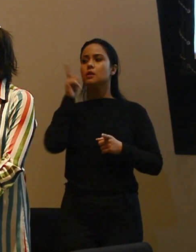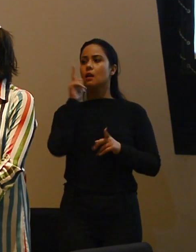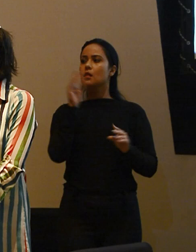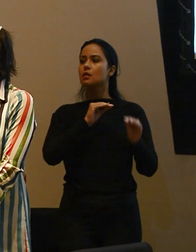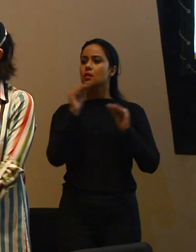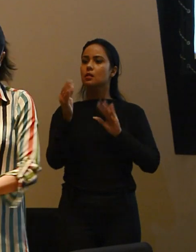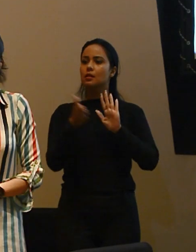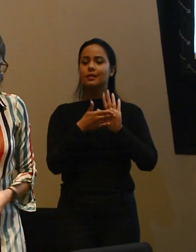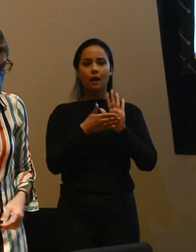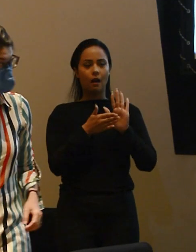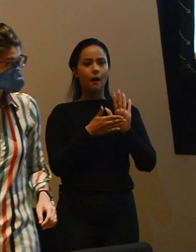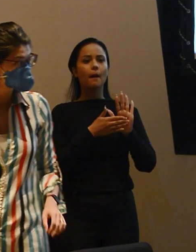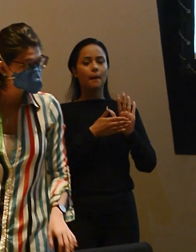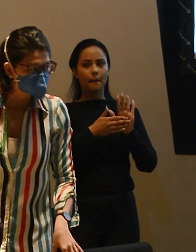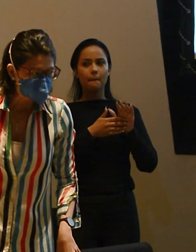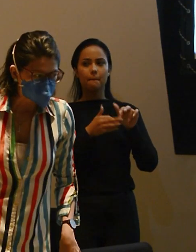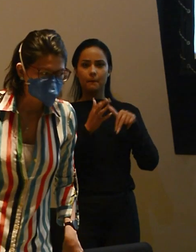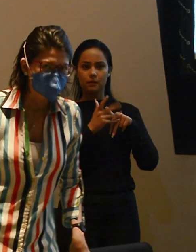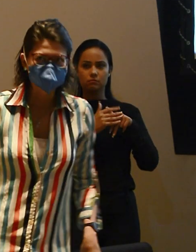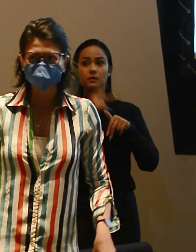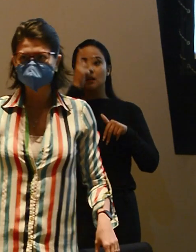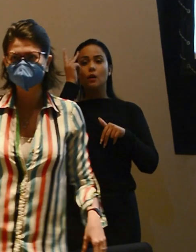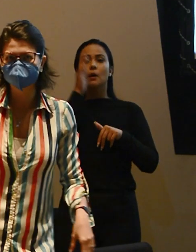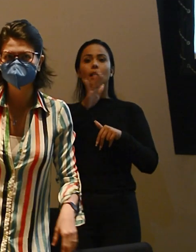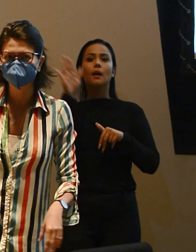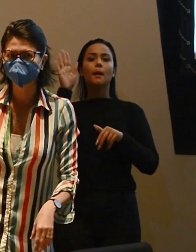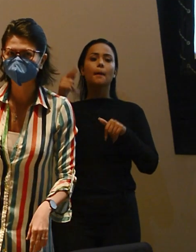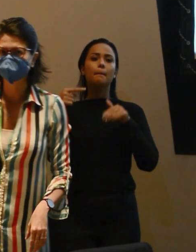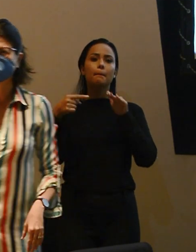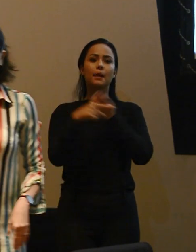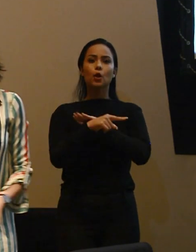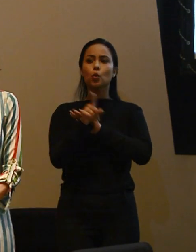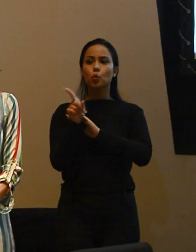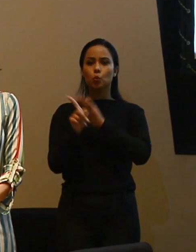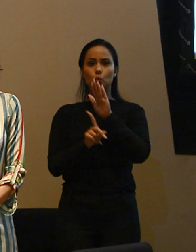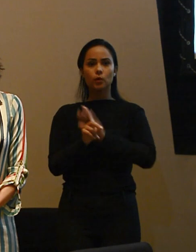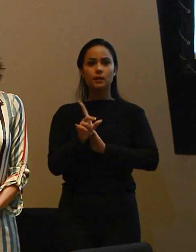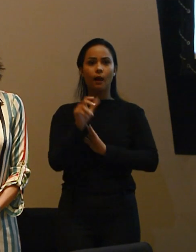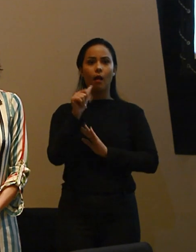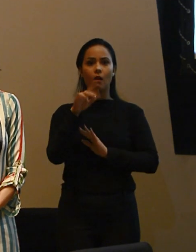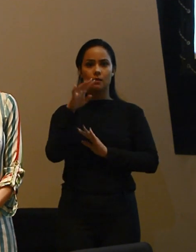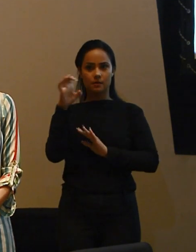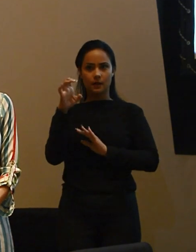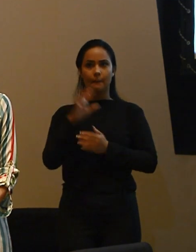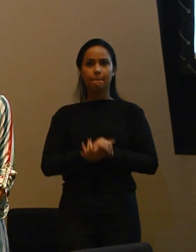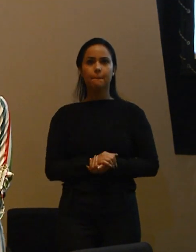para o nosso paciente. Alguém tem alguma pergunta para fazer para a doutora Alice?